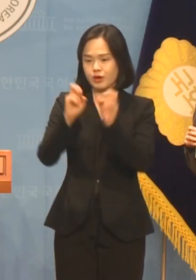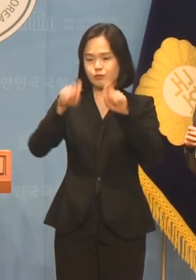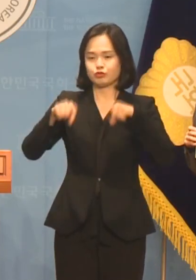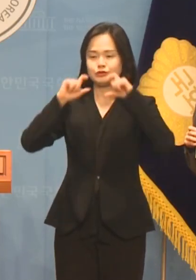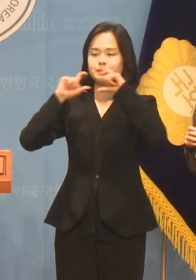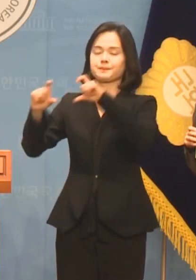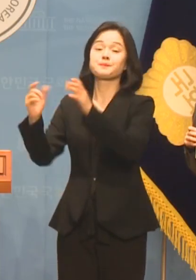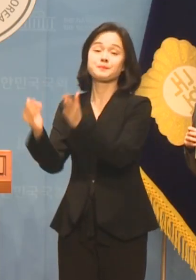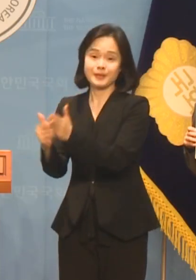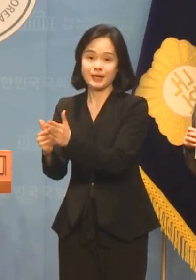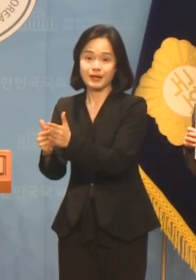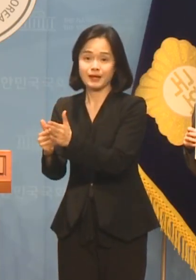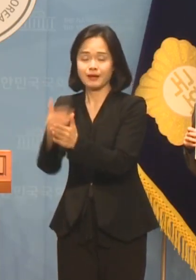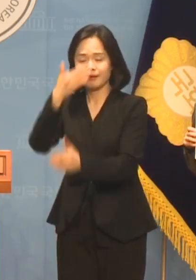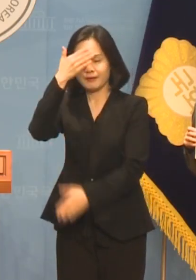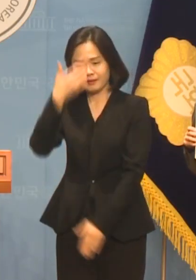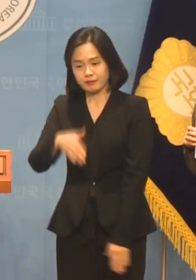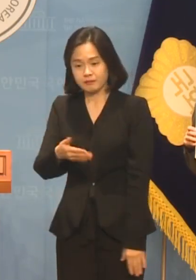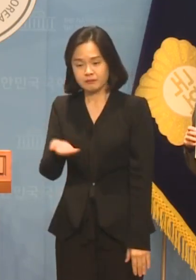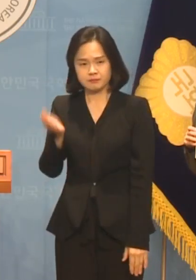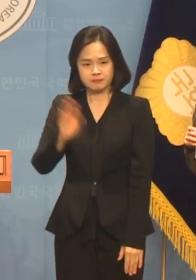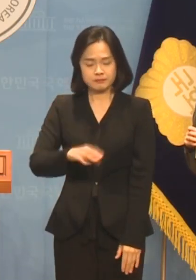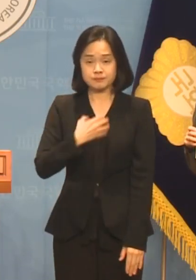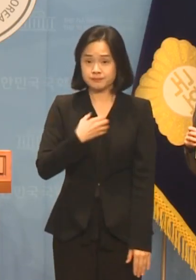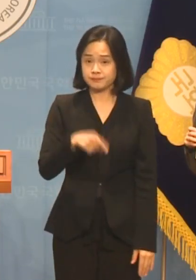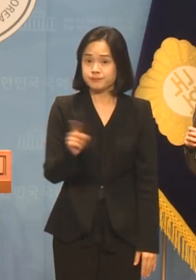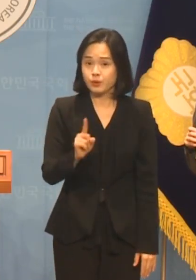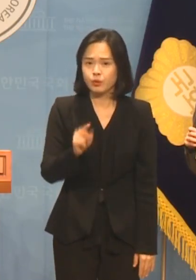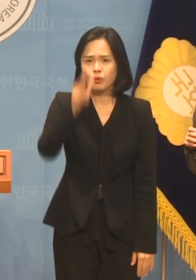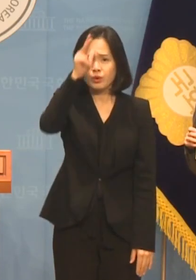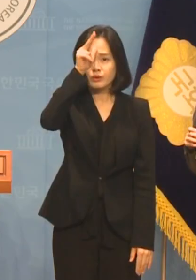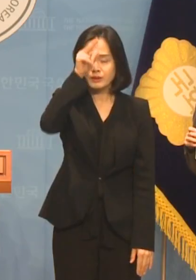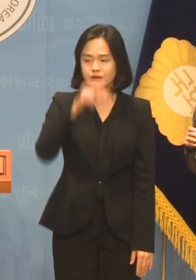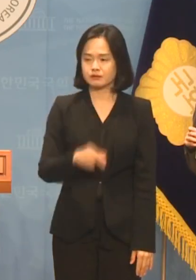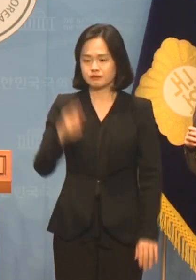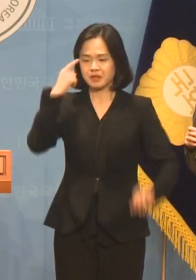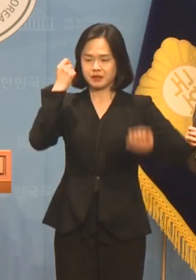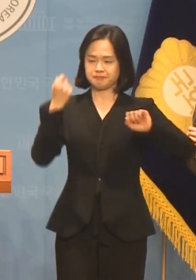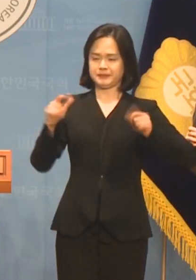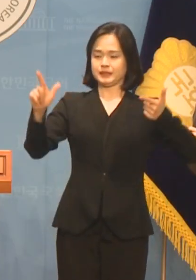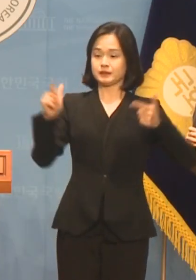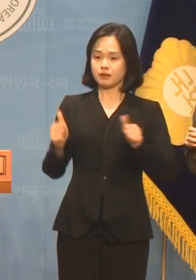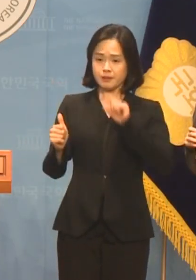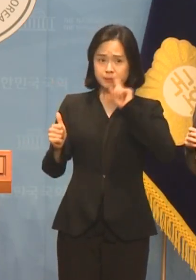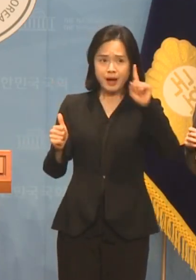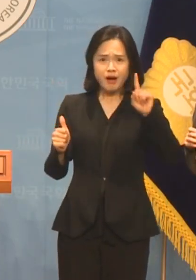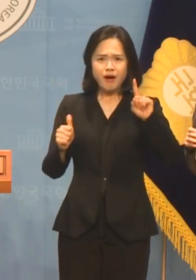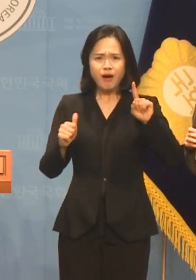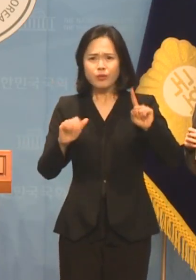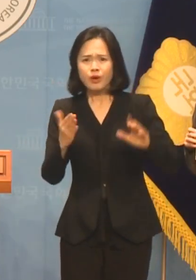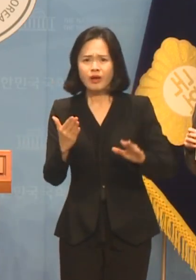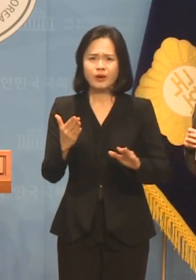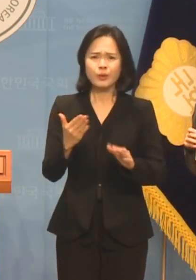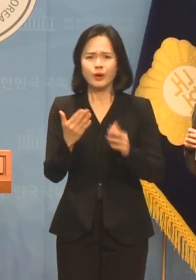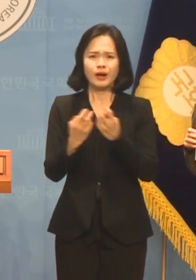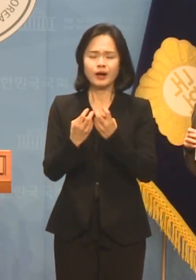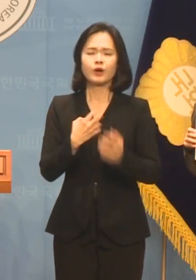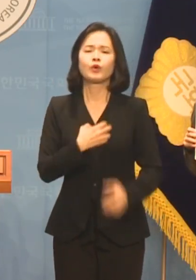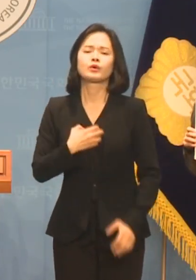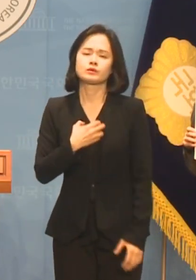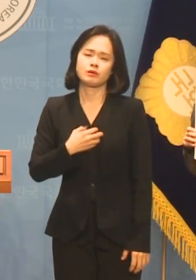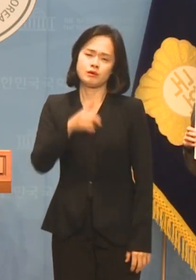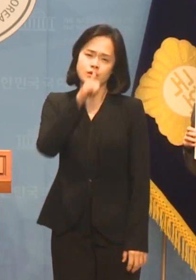항고할까 걱정입니다. 내용을 잘 보시고 이와 관련해서 받아들여 줄 수는